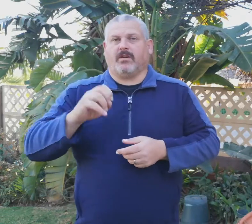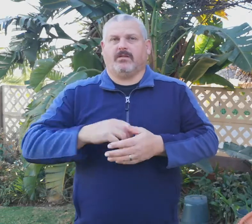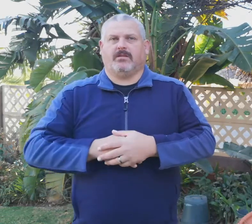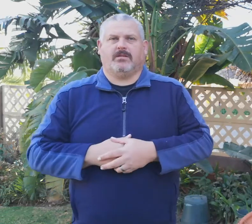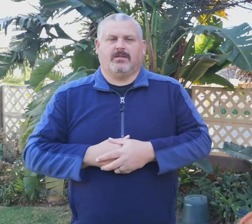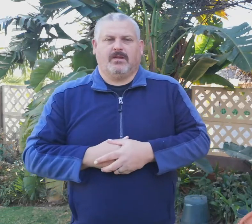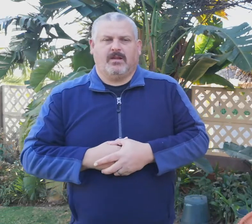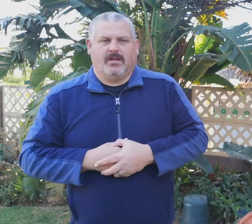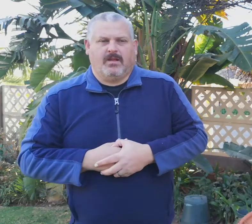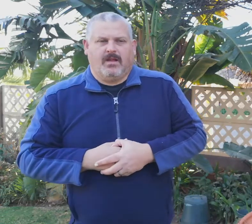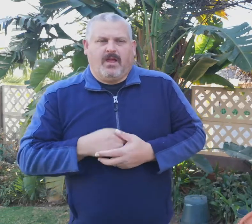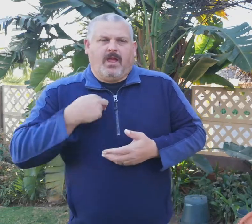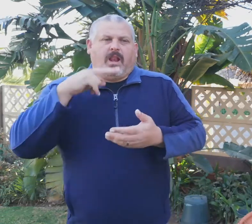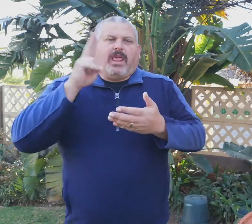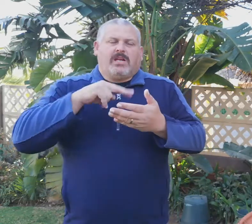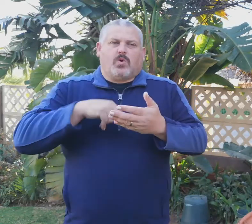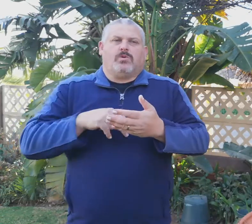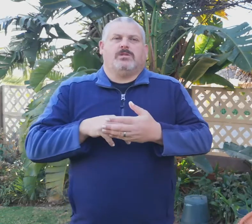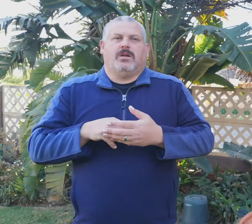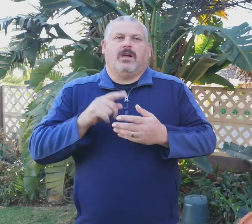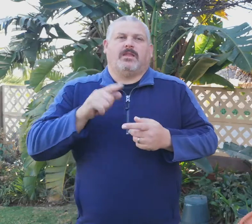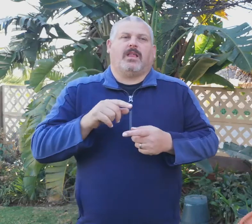50, dan lees ons dat